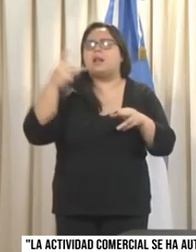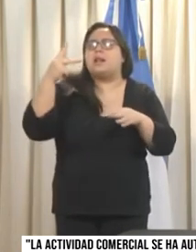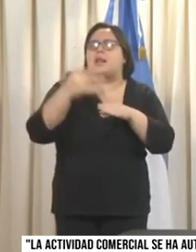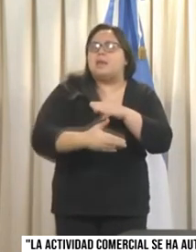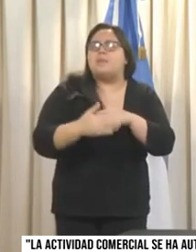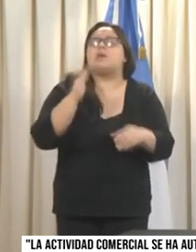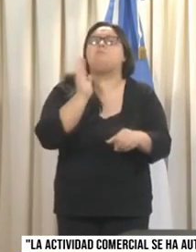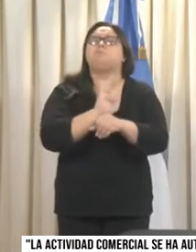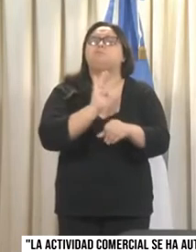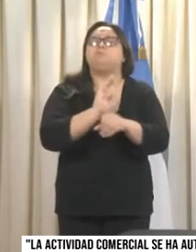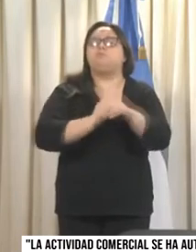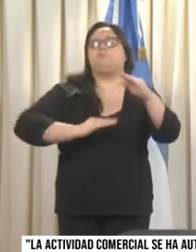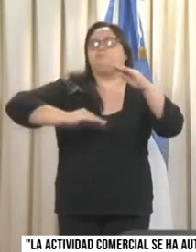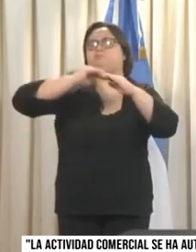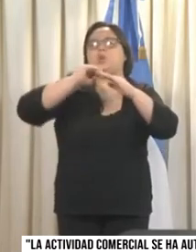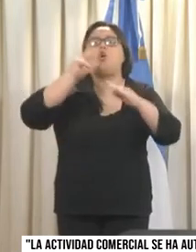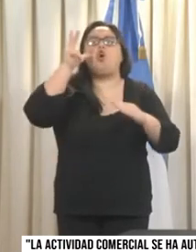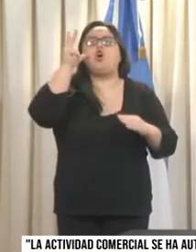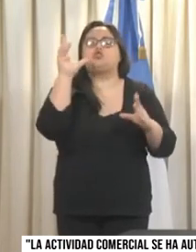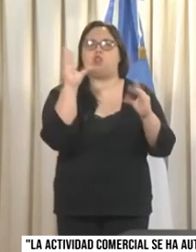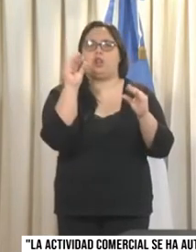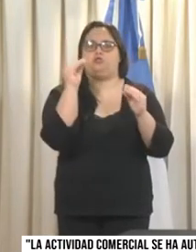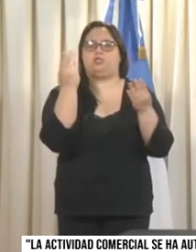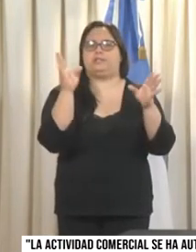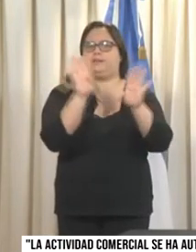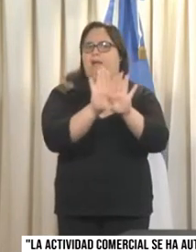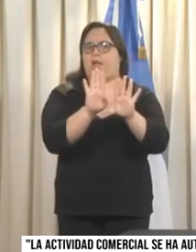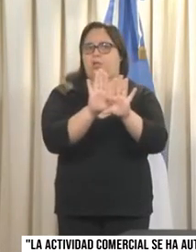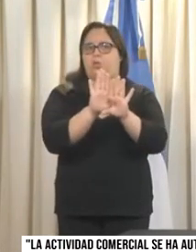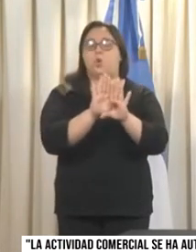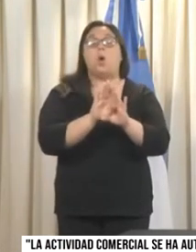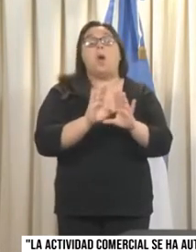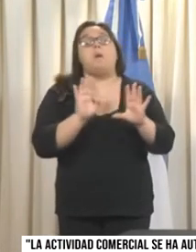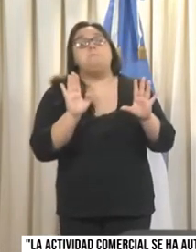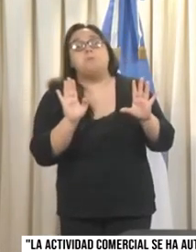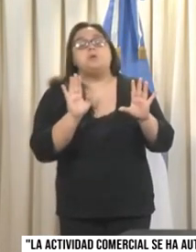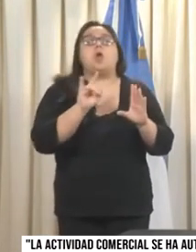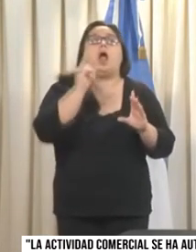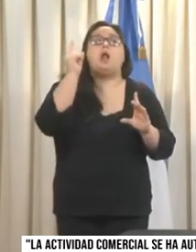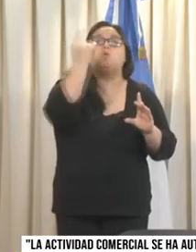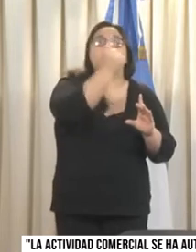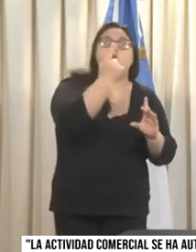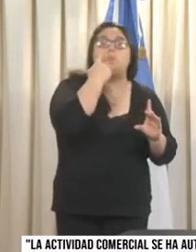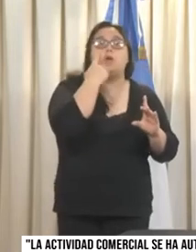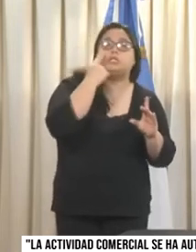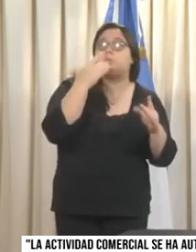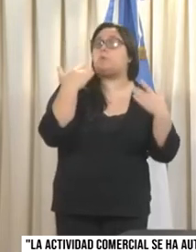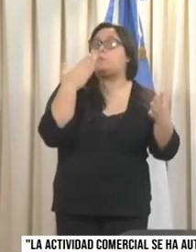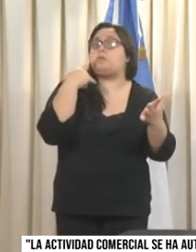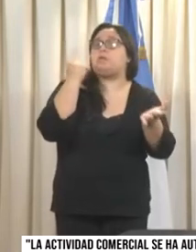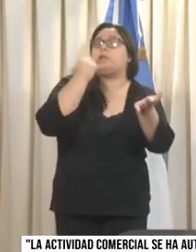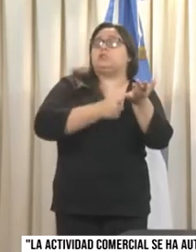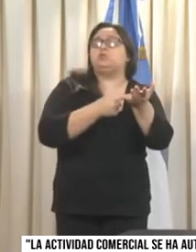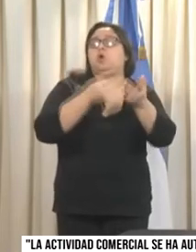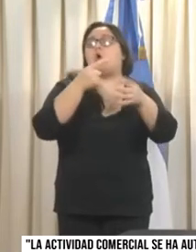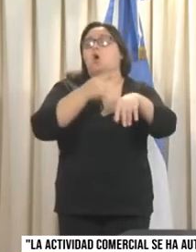trabajar más allá de las 20 horas. Pero en ese marco, cada municipio puede disponer las diferentes